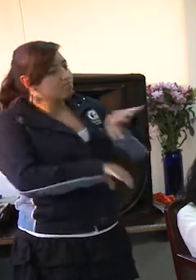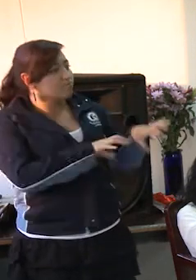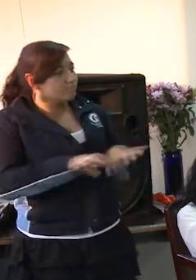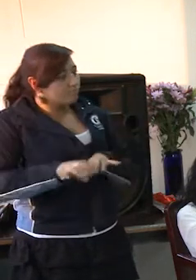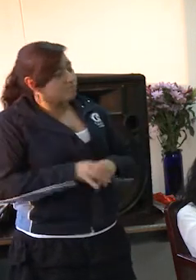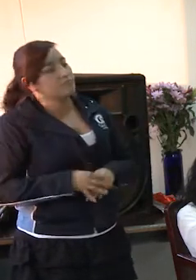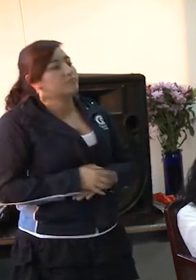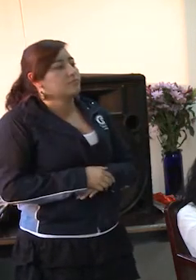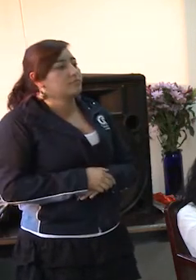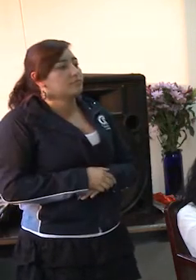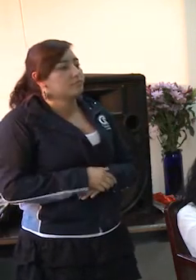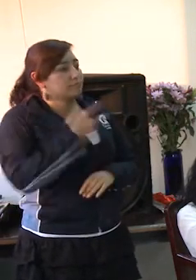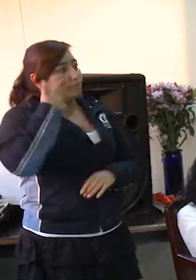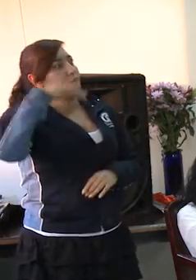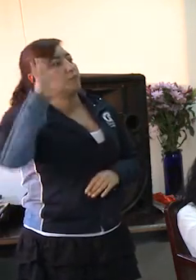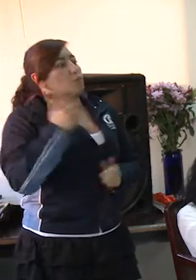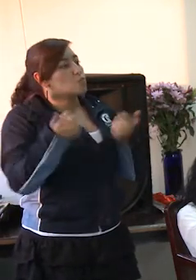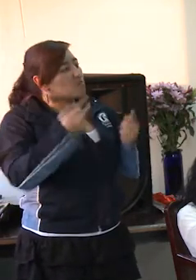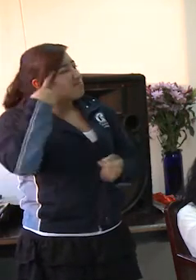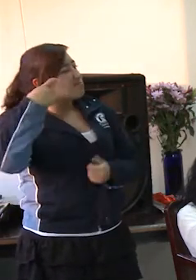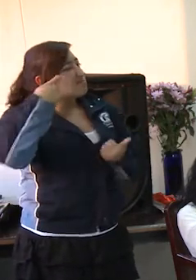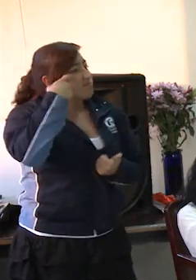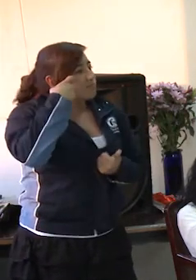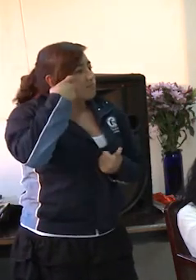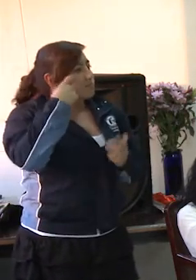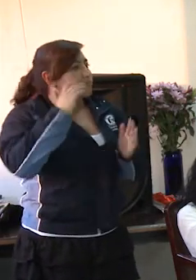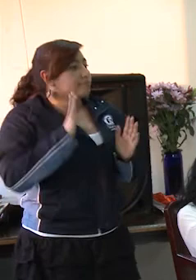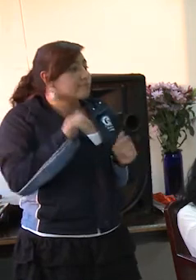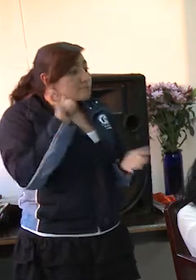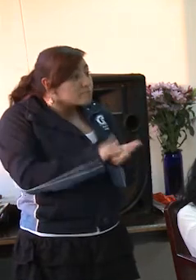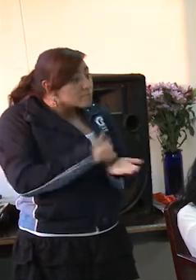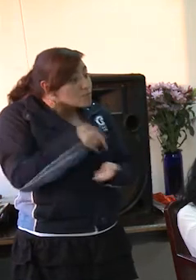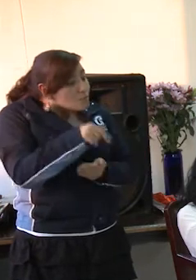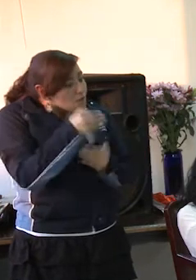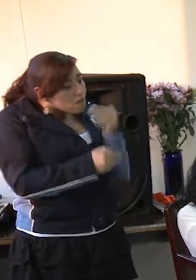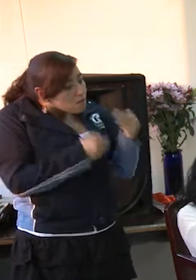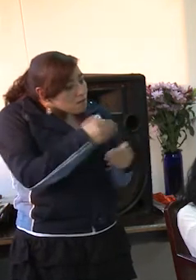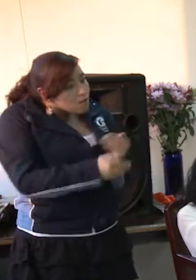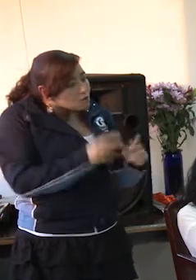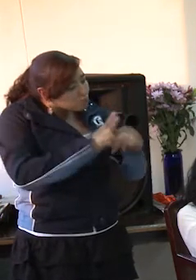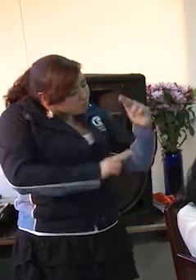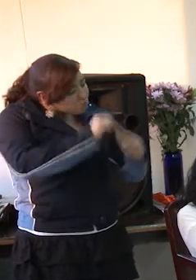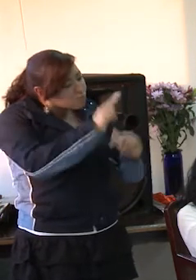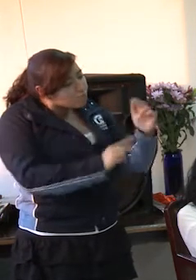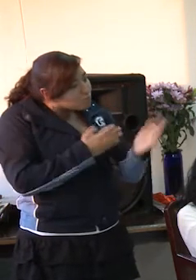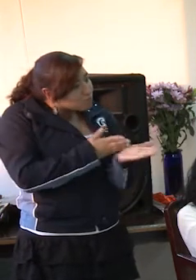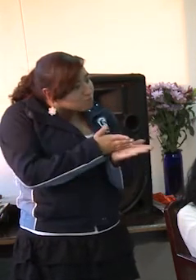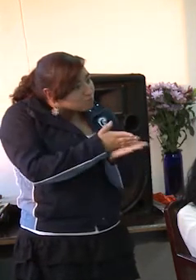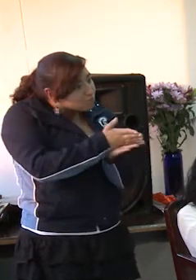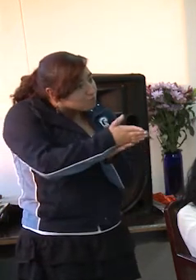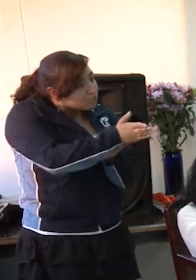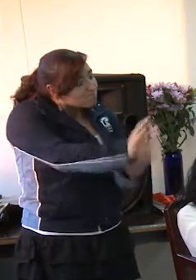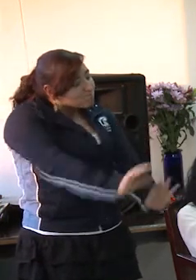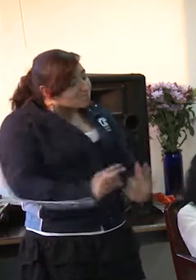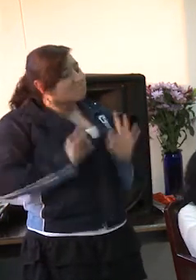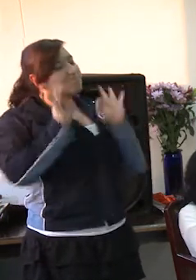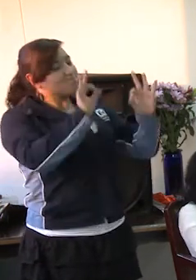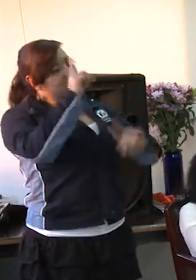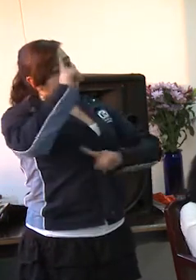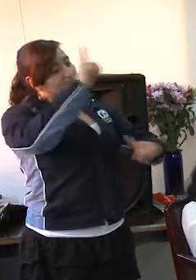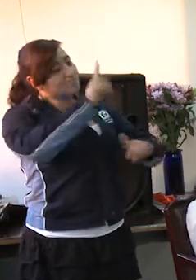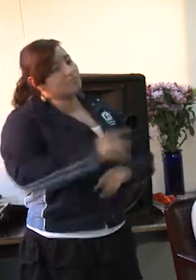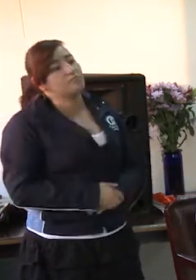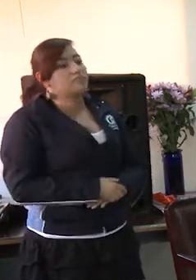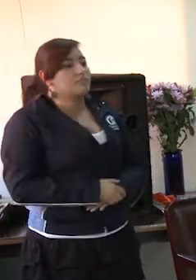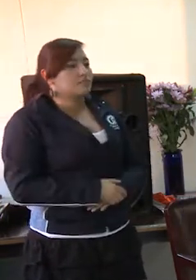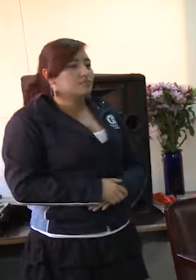Pero fundamentalmente, nuestro reto es mantener este proceso de construcción permanente de manera auténtica.